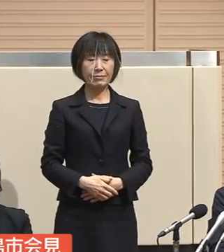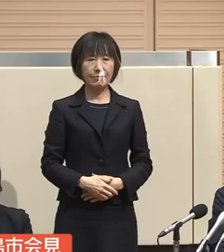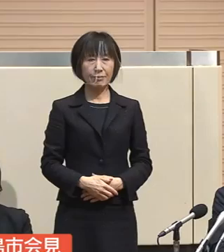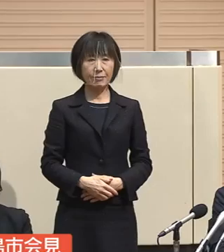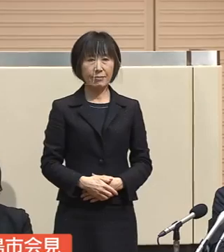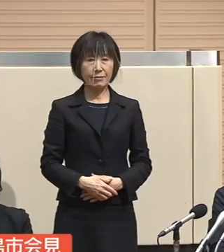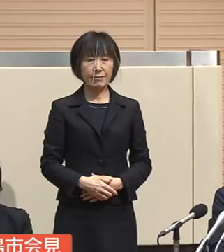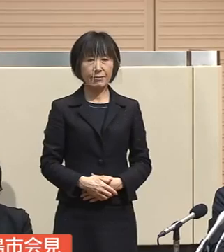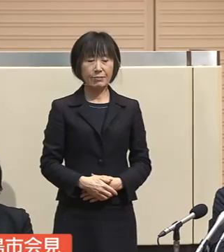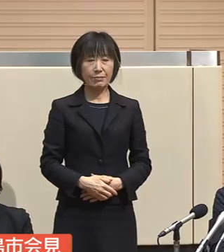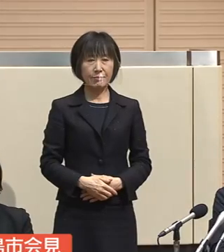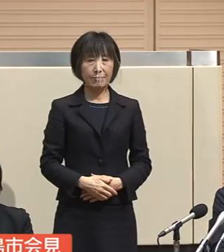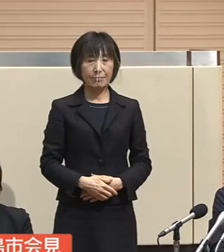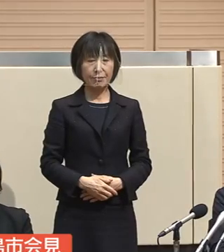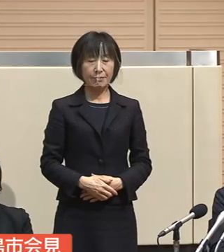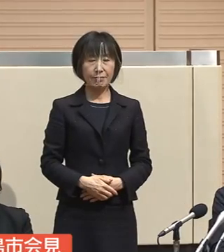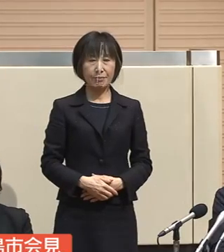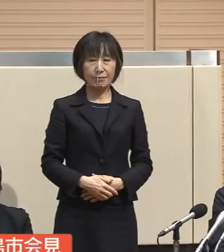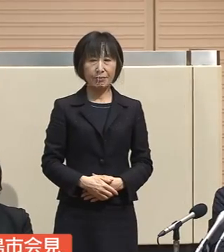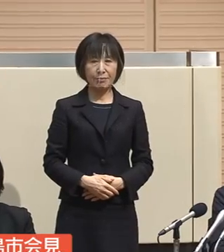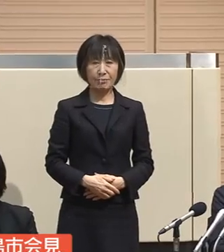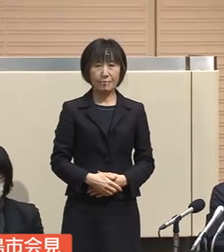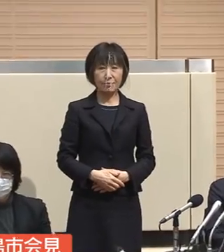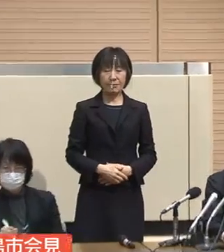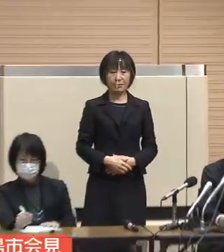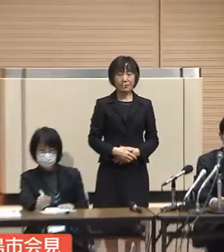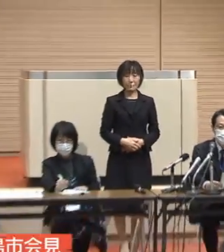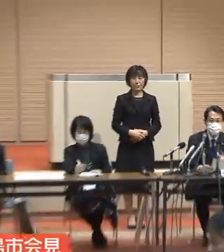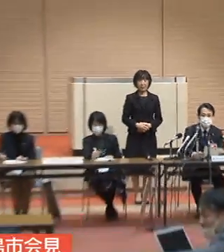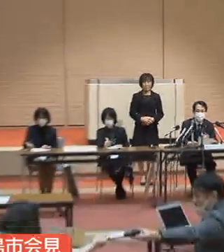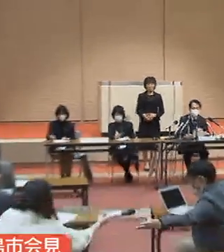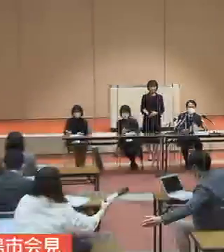ますか？ はい、